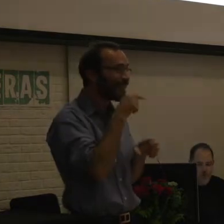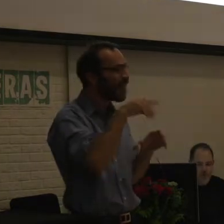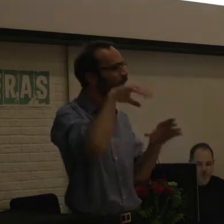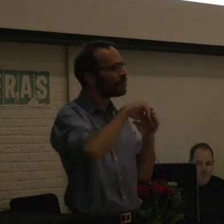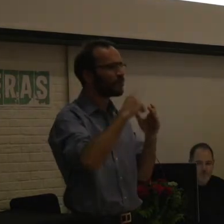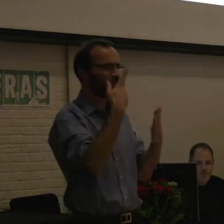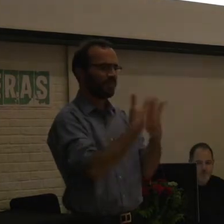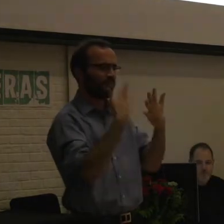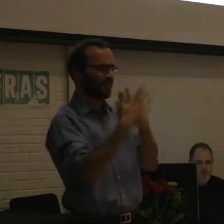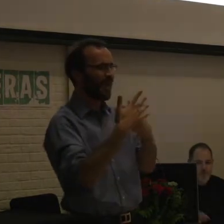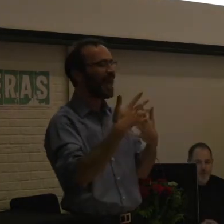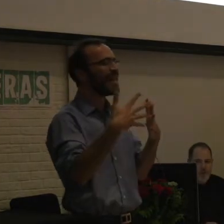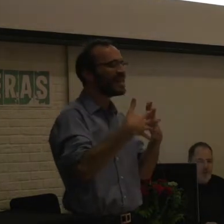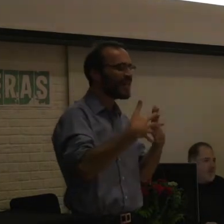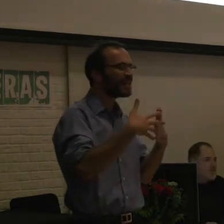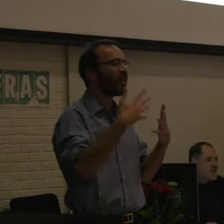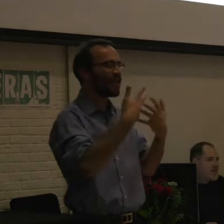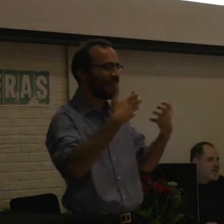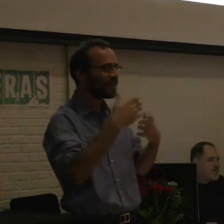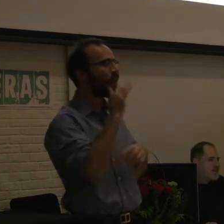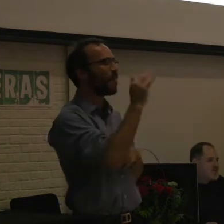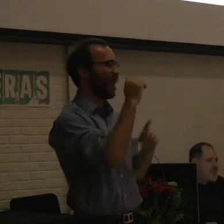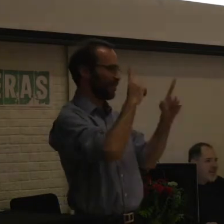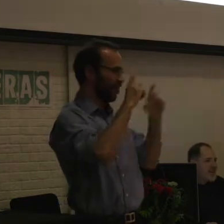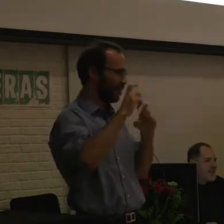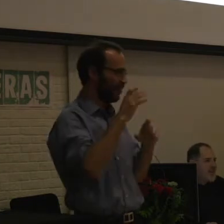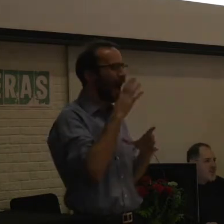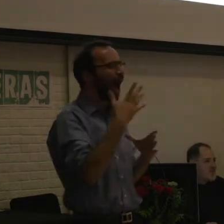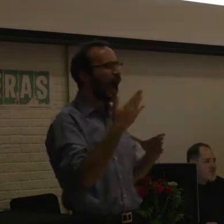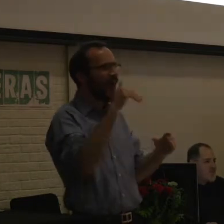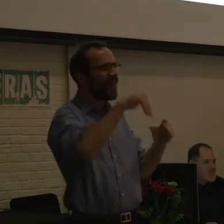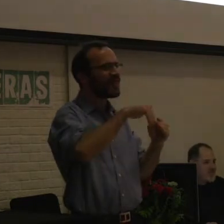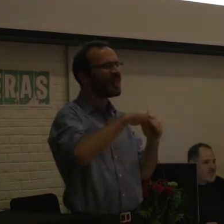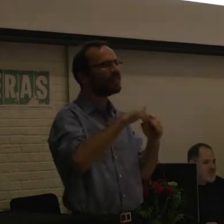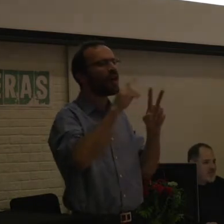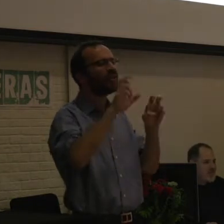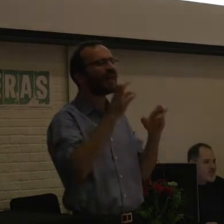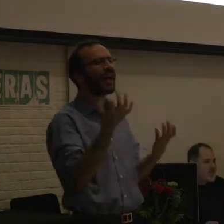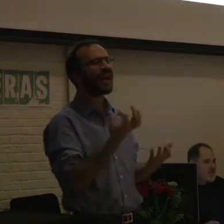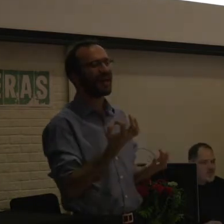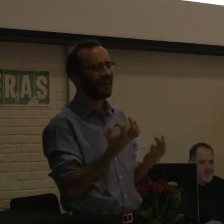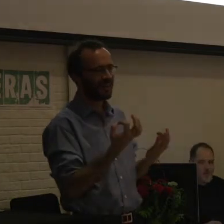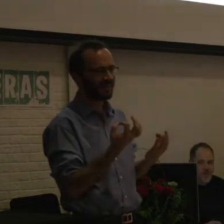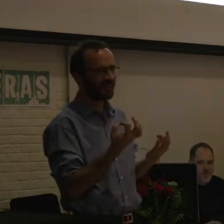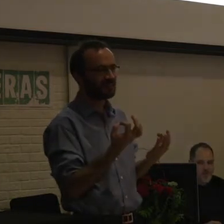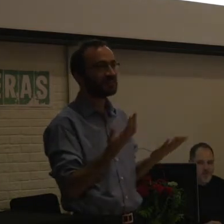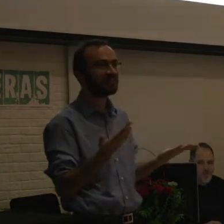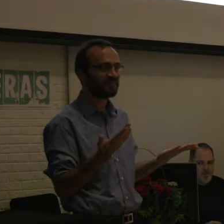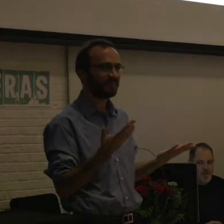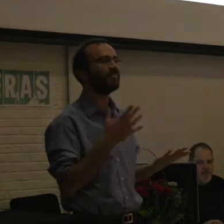todo. Y vamos a adentrarnos ya en qué nos podemos encontrar dentro de esta publicación.